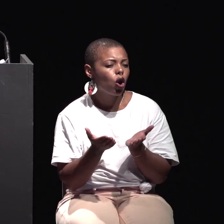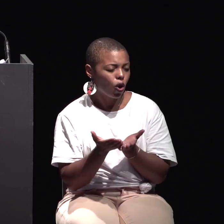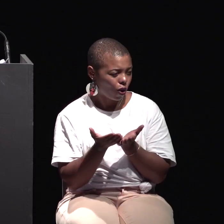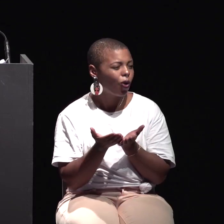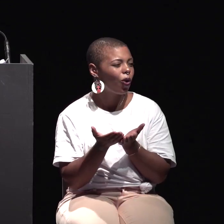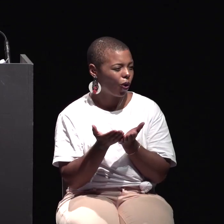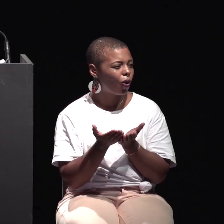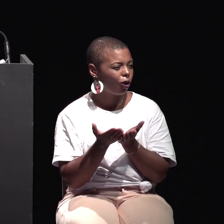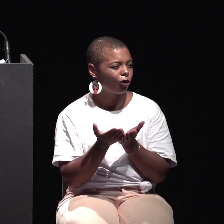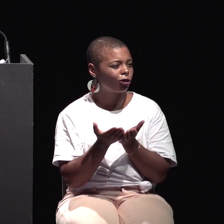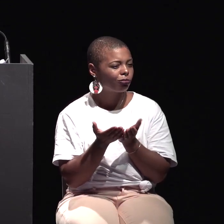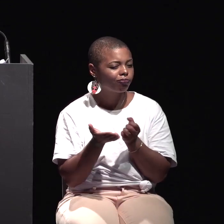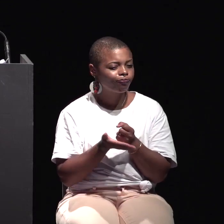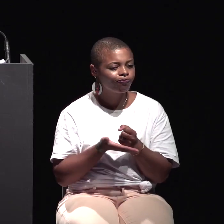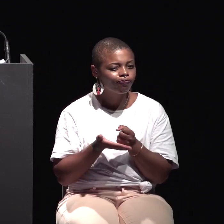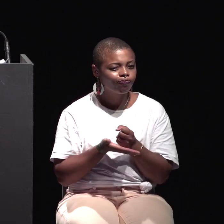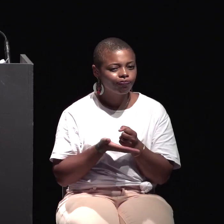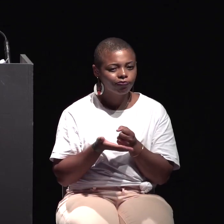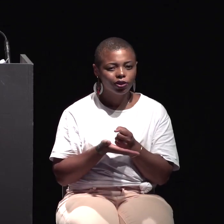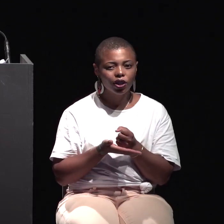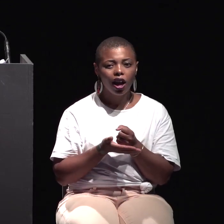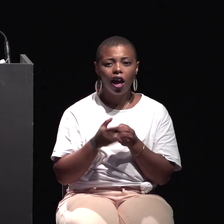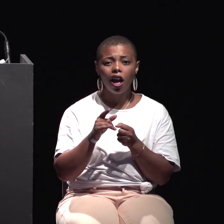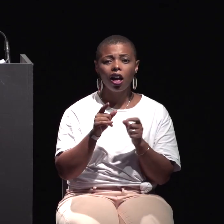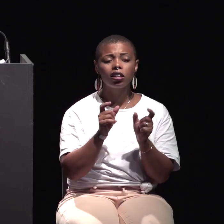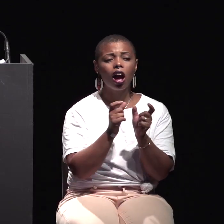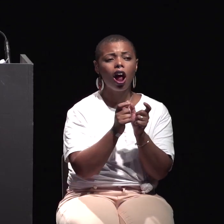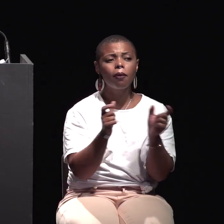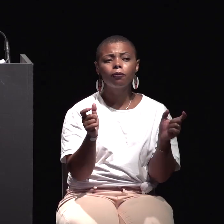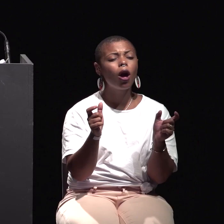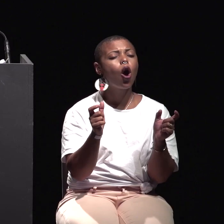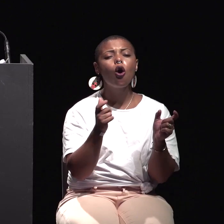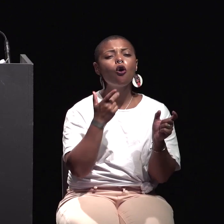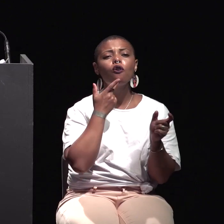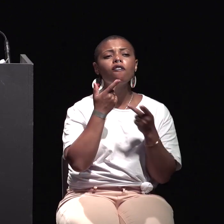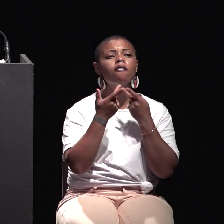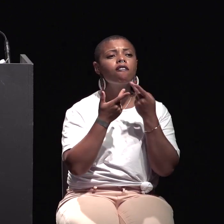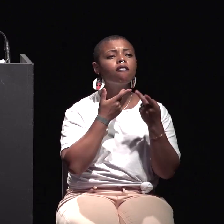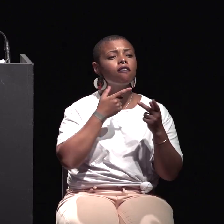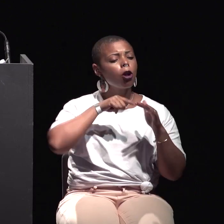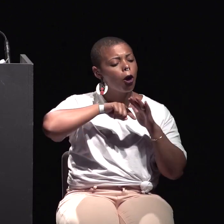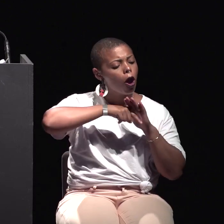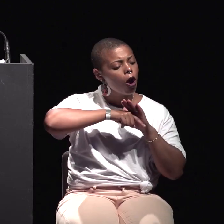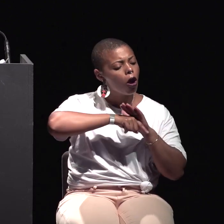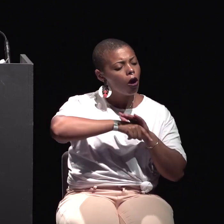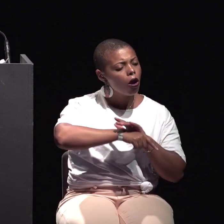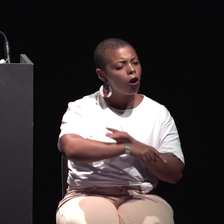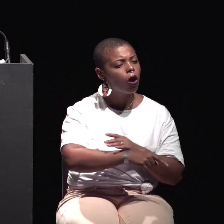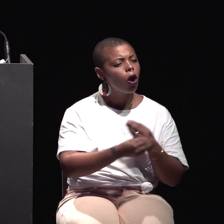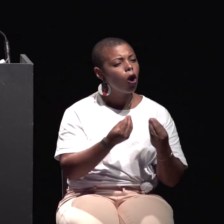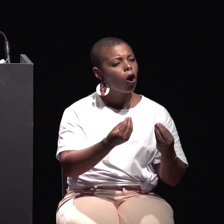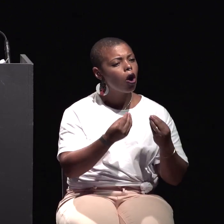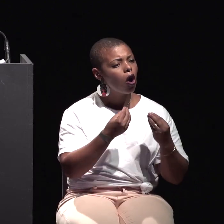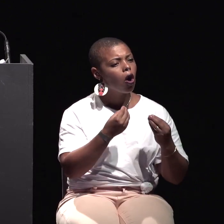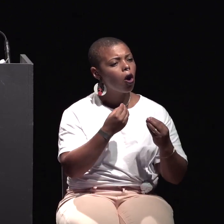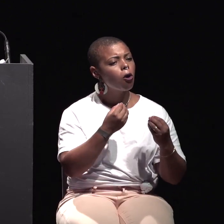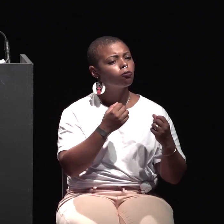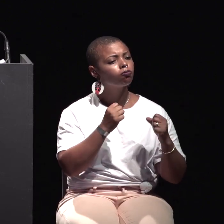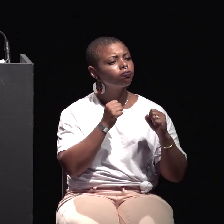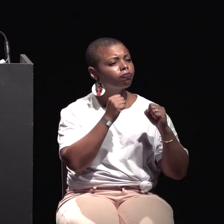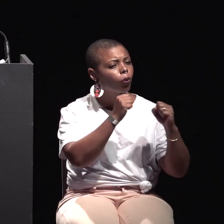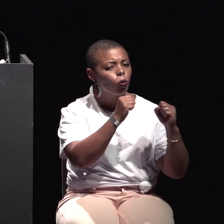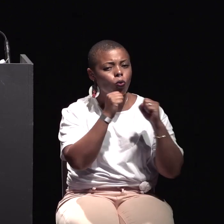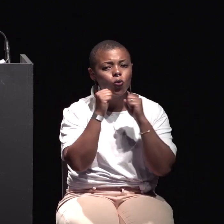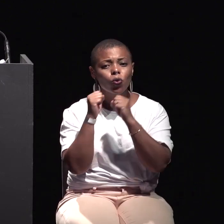Uma gramática que não discute, que não explora a riqueza, a potencialidade